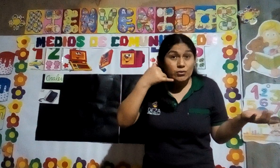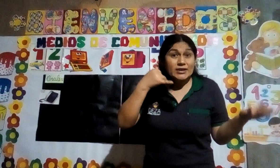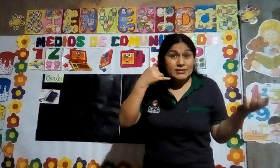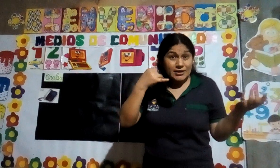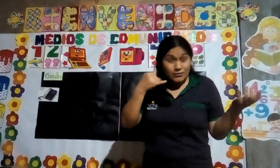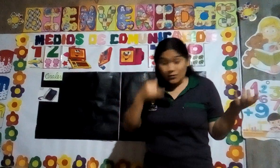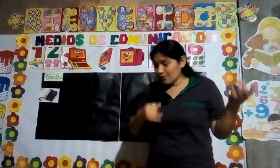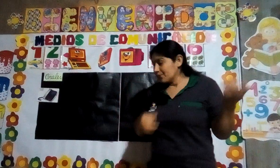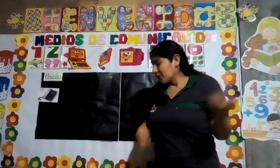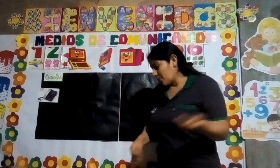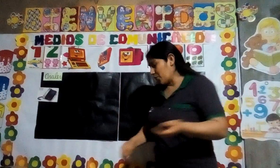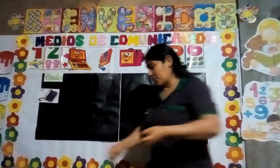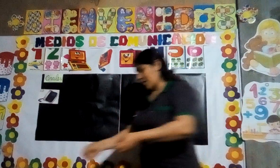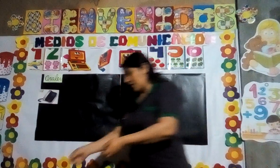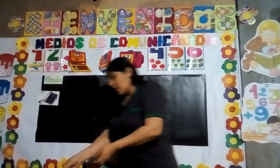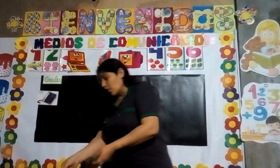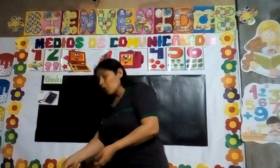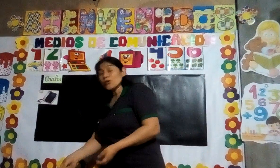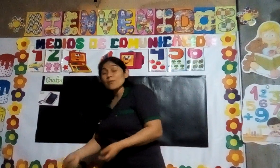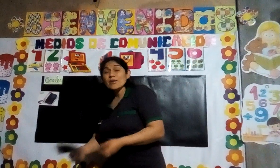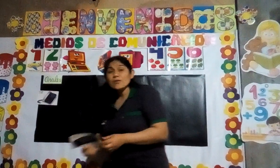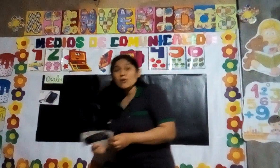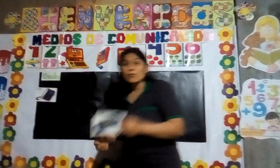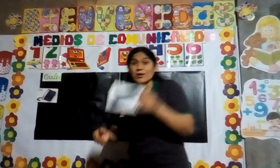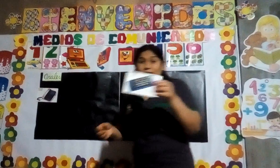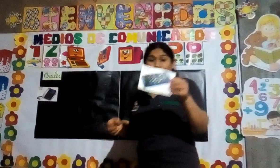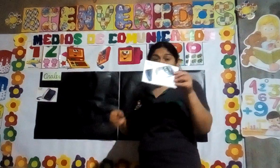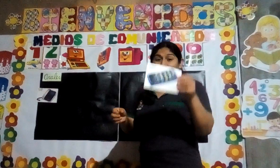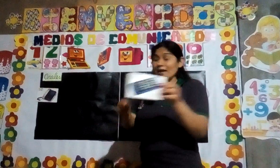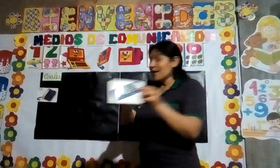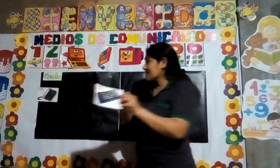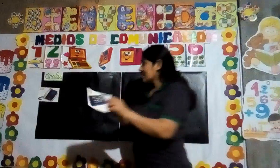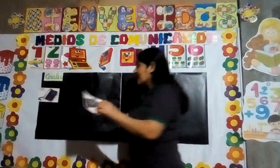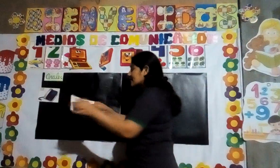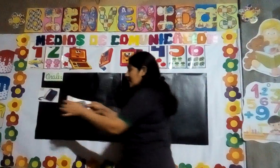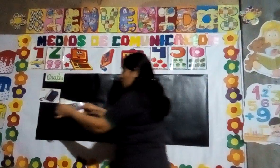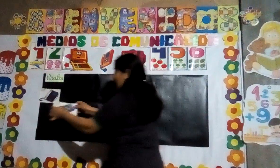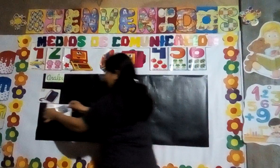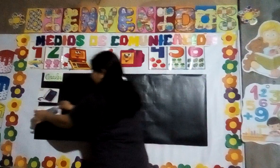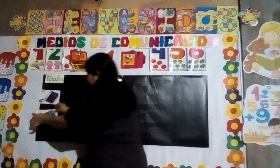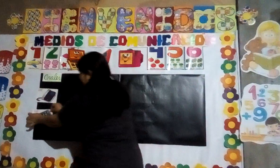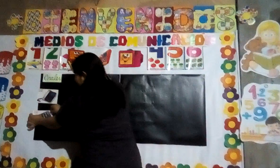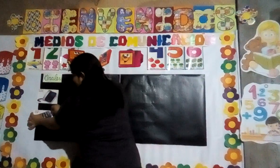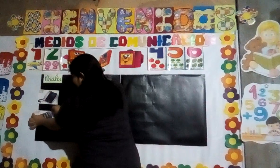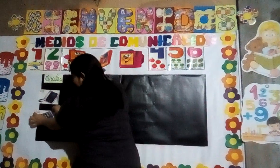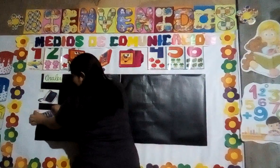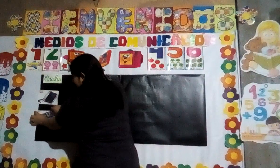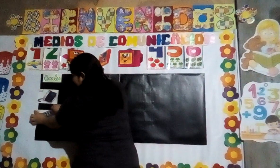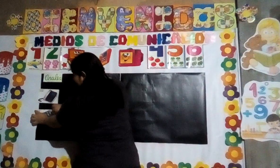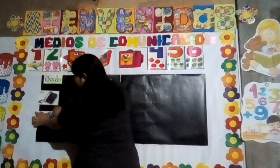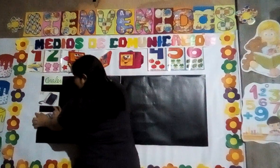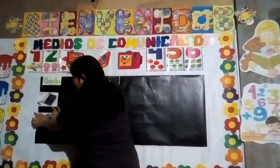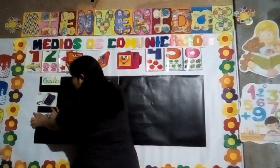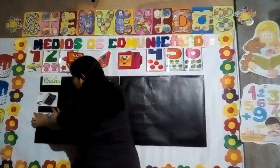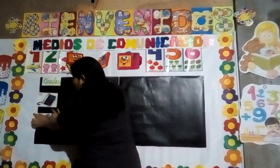escucha, ¿cierto? Muy bien. Otro medio de comunicación oral es el celular. Que ahorita